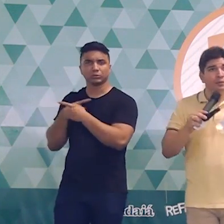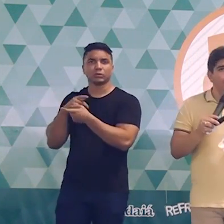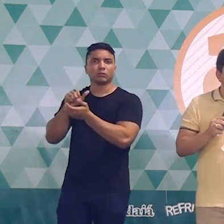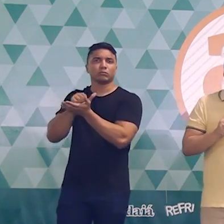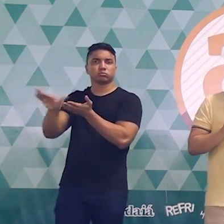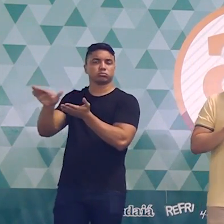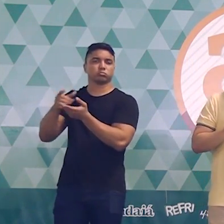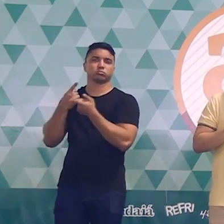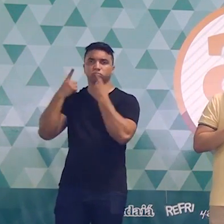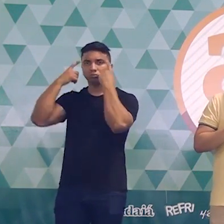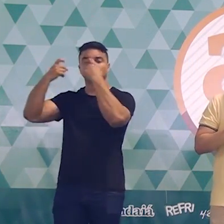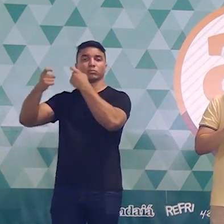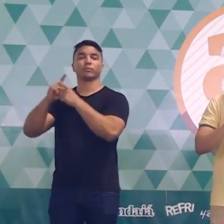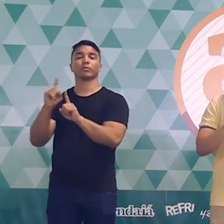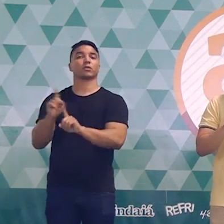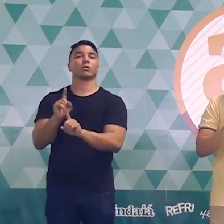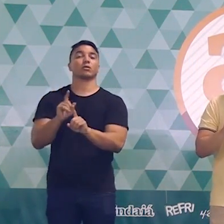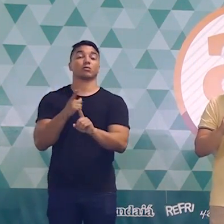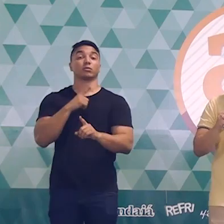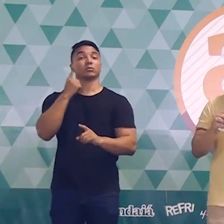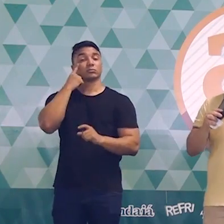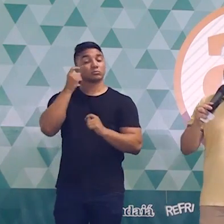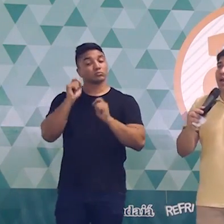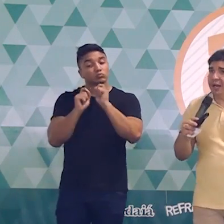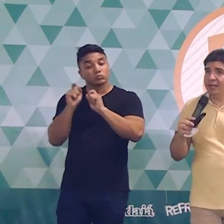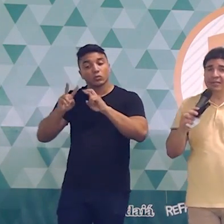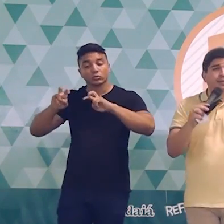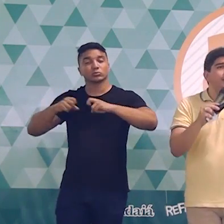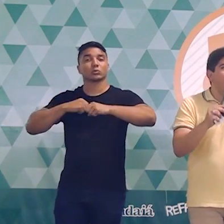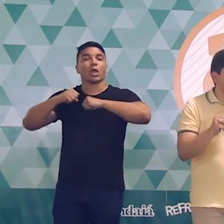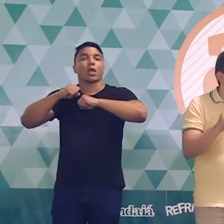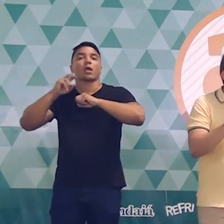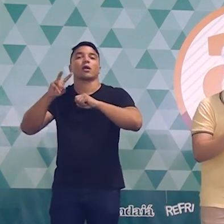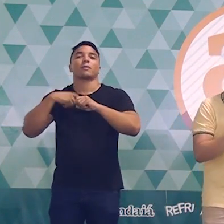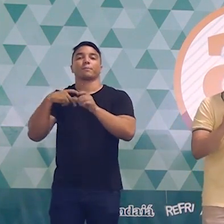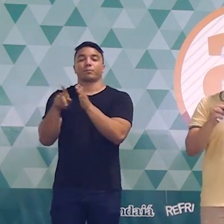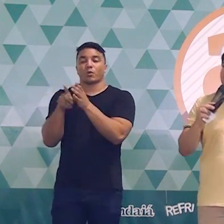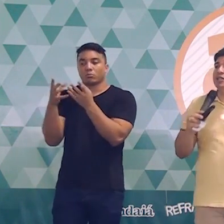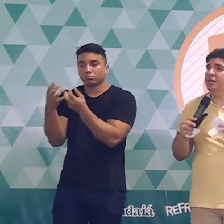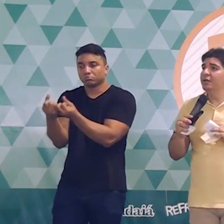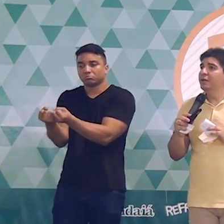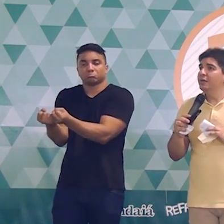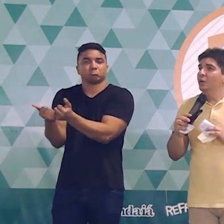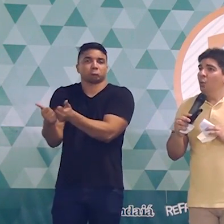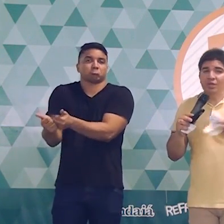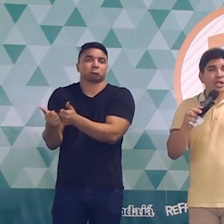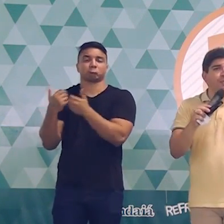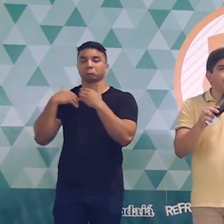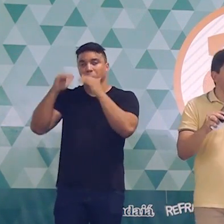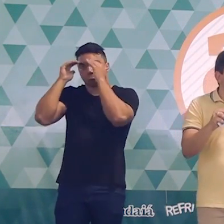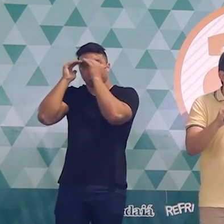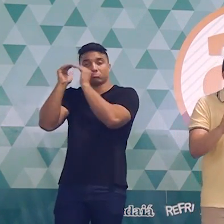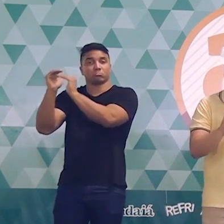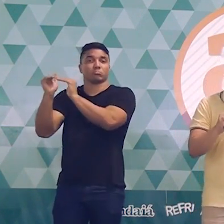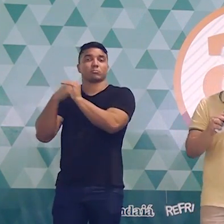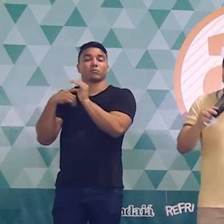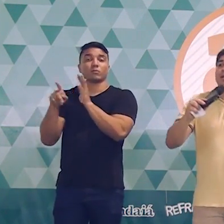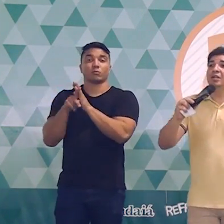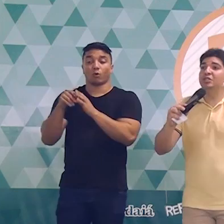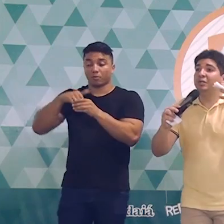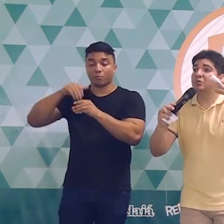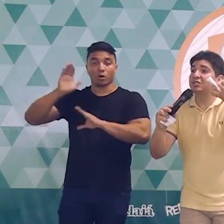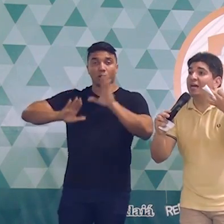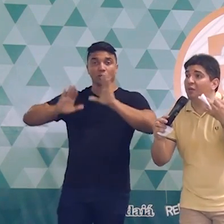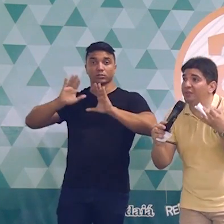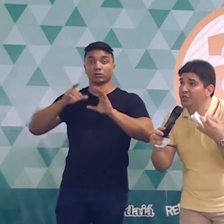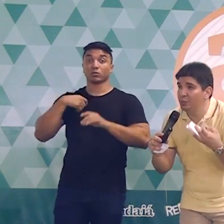excluir. Então o que se discute é o quê? Tolerância, aceitação da diversidade, o entendimento que a democracia, que